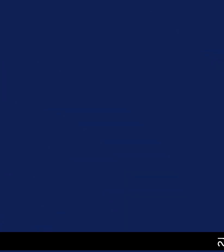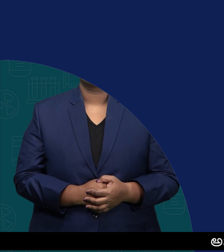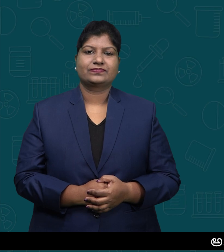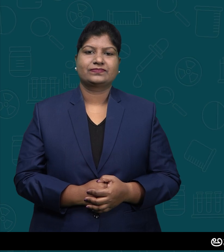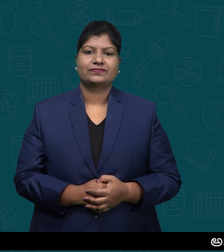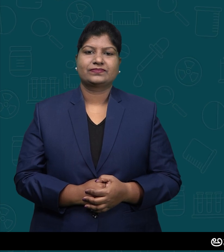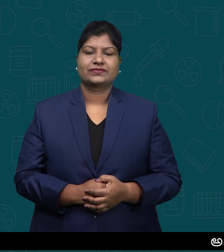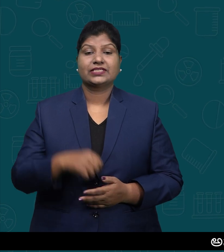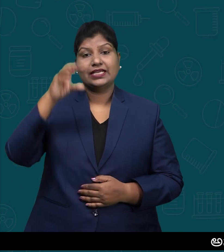అభ్యాస ఫలితాలు.